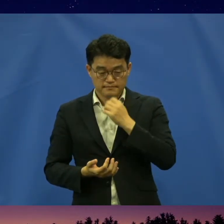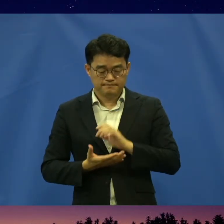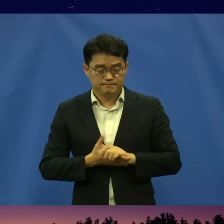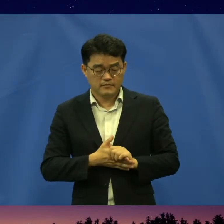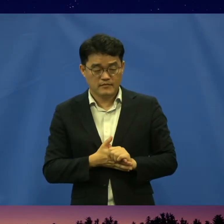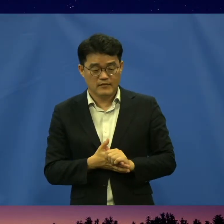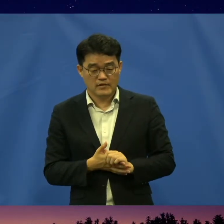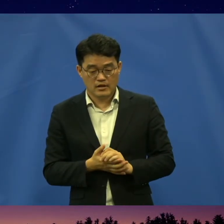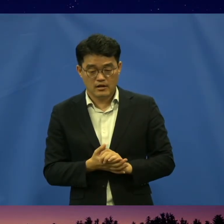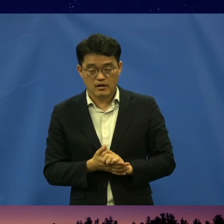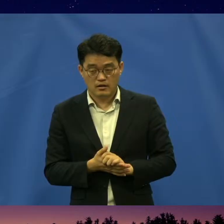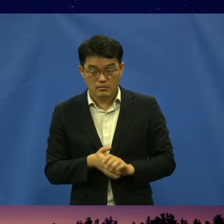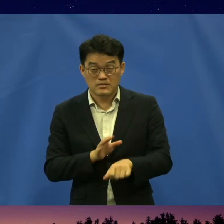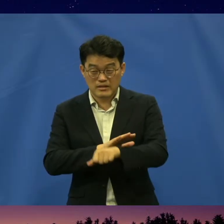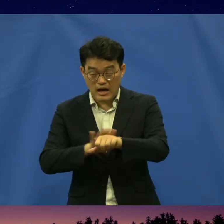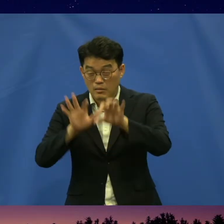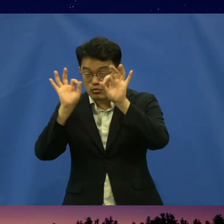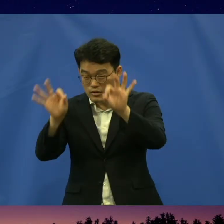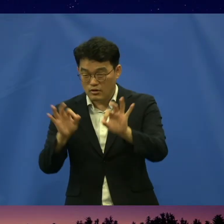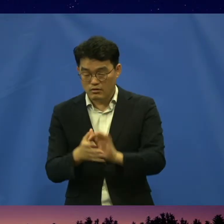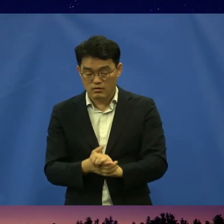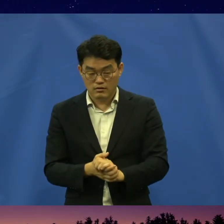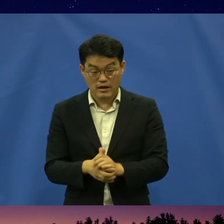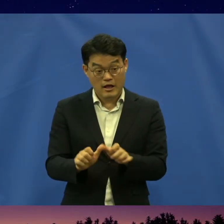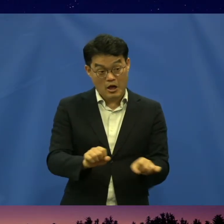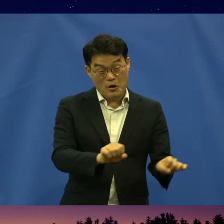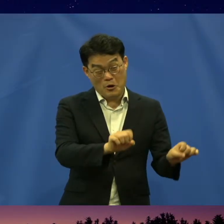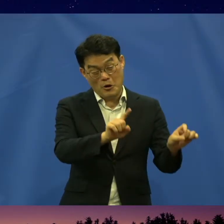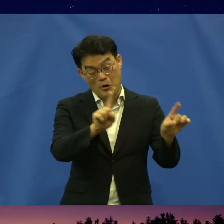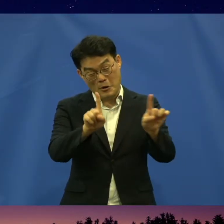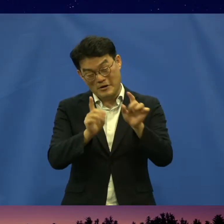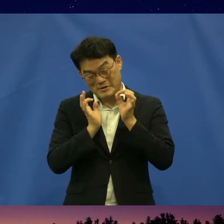살리려고 하는 쪽이냐 죽이려고 하는 쪽이냐, 그것만 보시면 돼요.